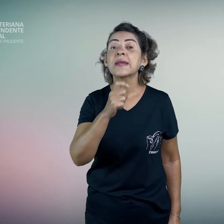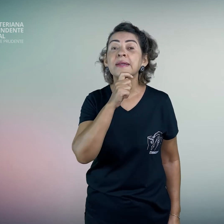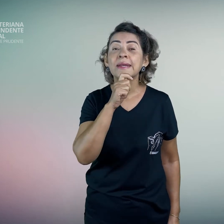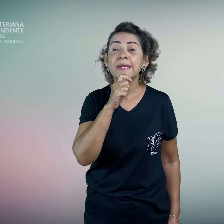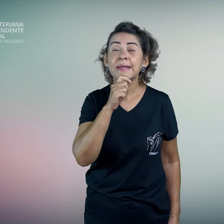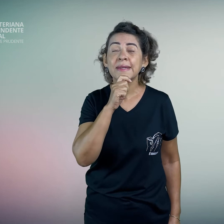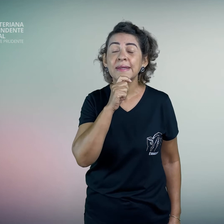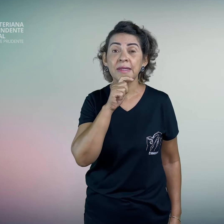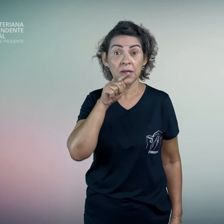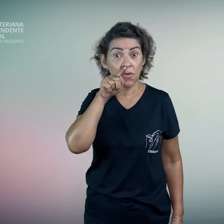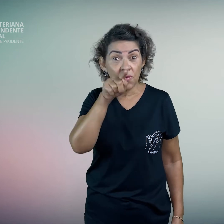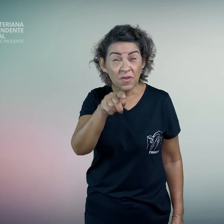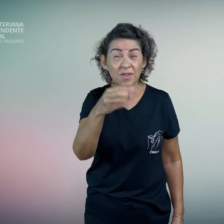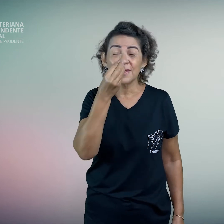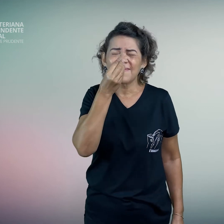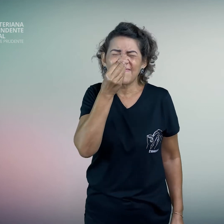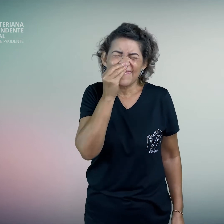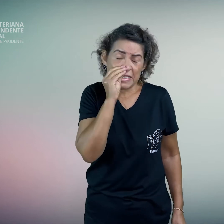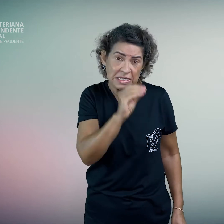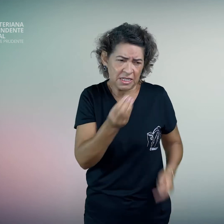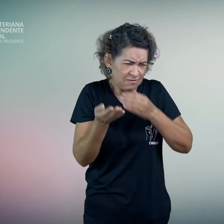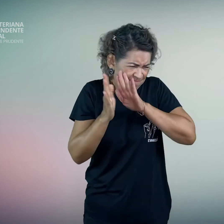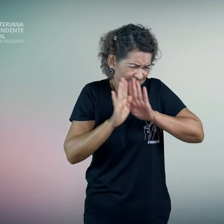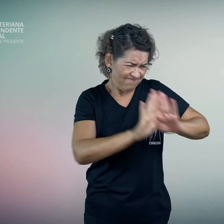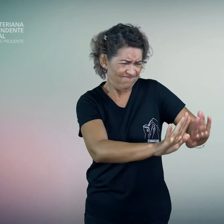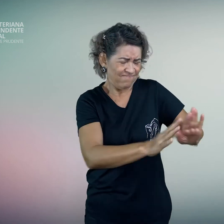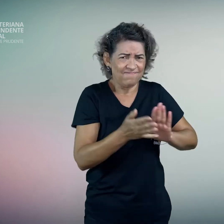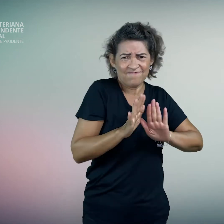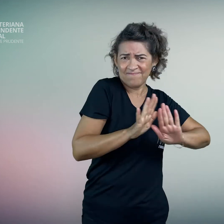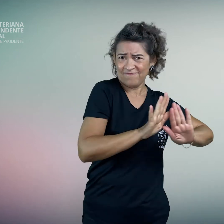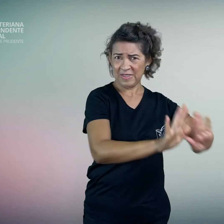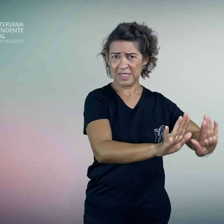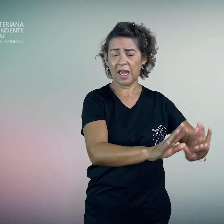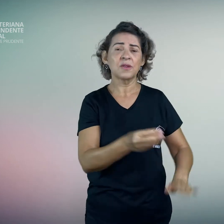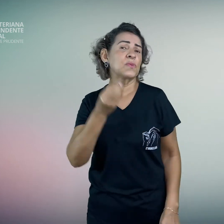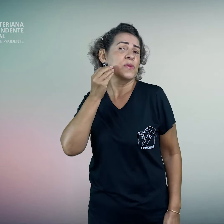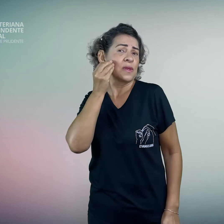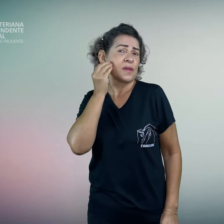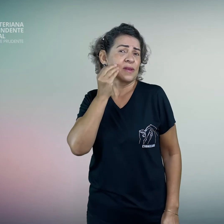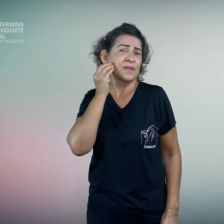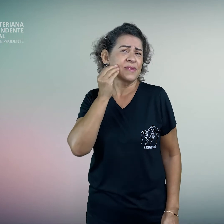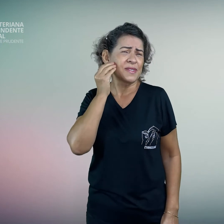Ainda que tenha sido rejeitado por todos na sua vida e experimentado uma